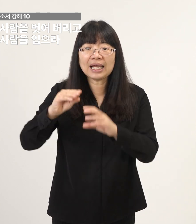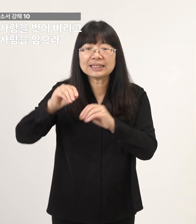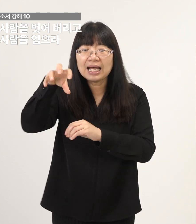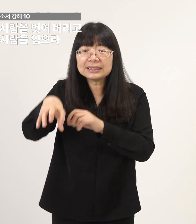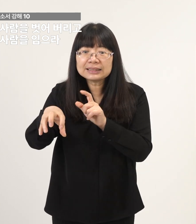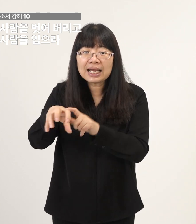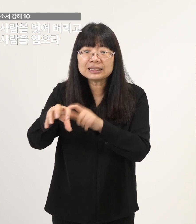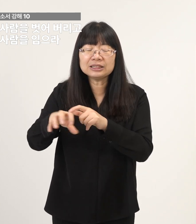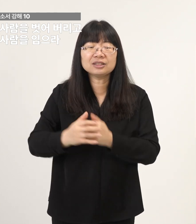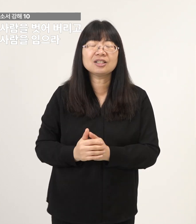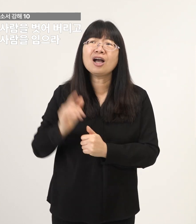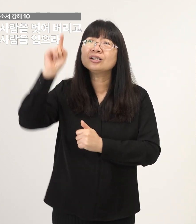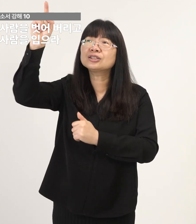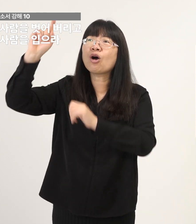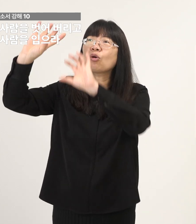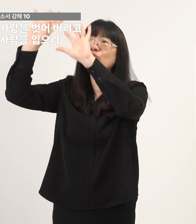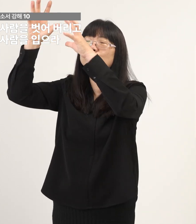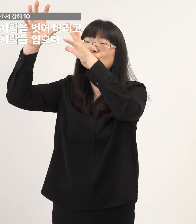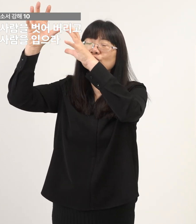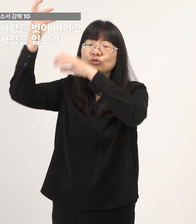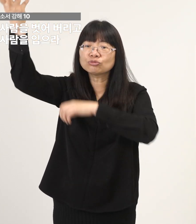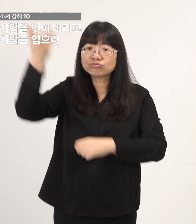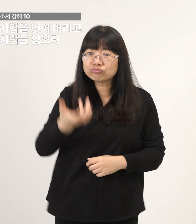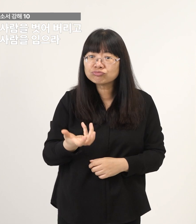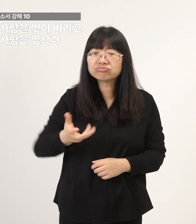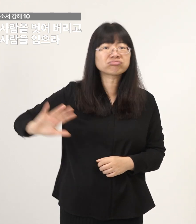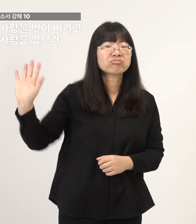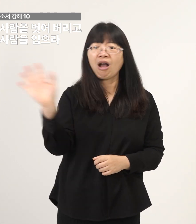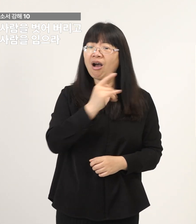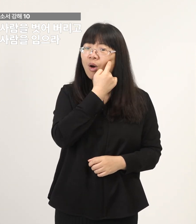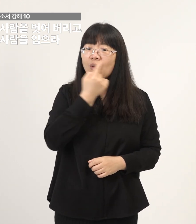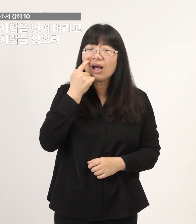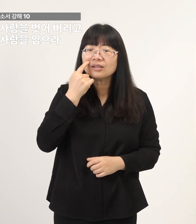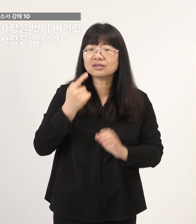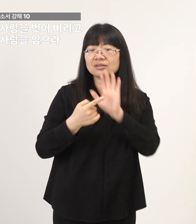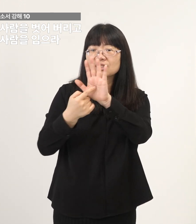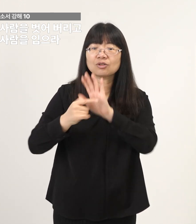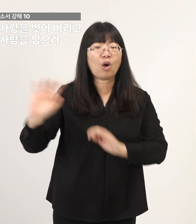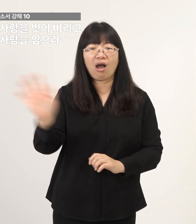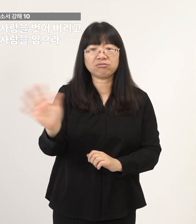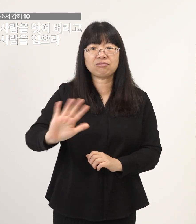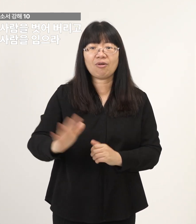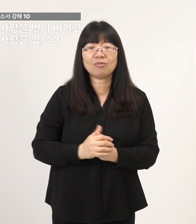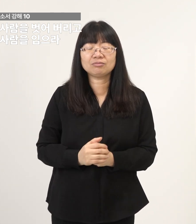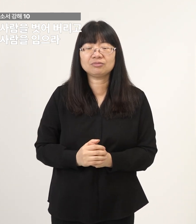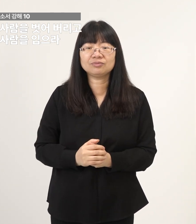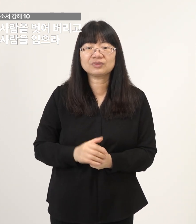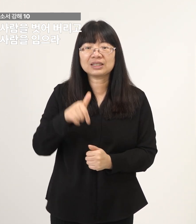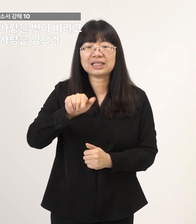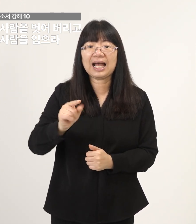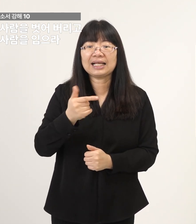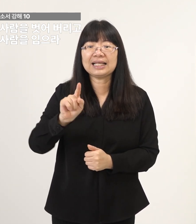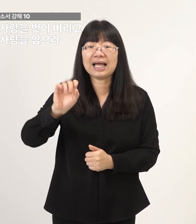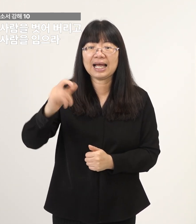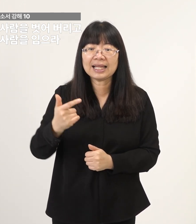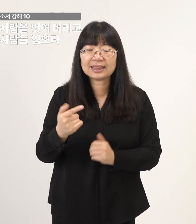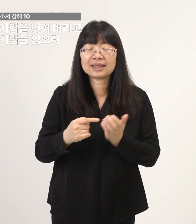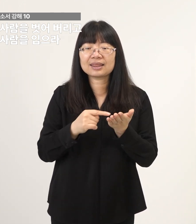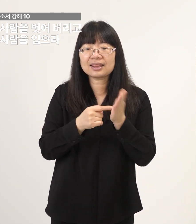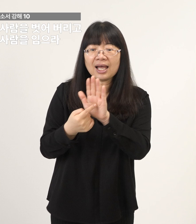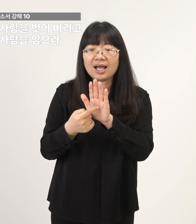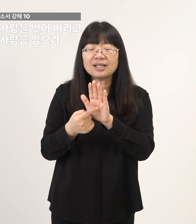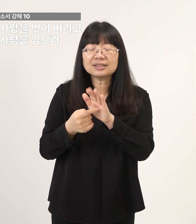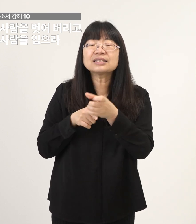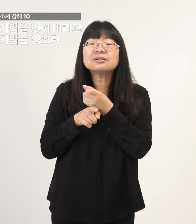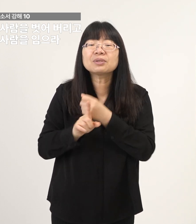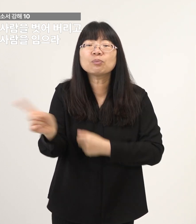거기에 가득 차야만 했을까요? 가나안은 천국의 상징이 아니에요. 가나안은 딱 하나예요.